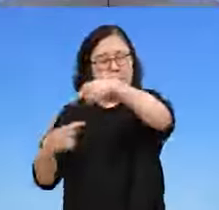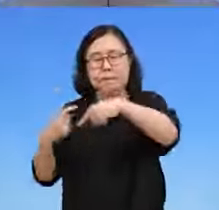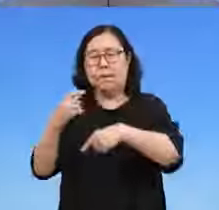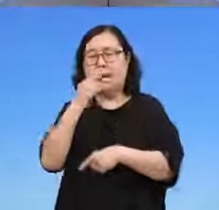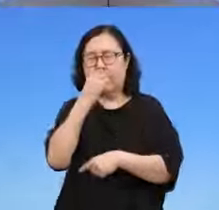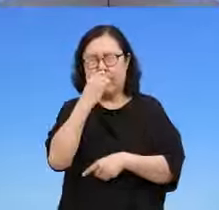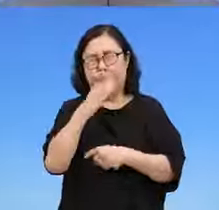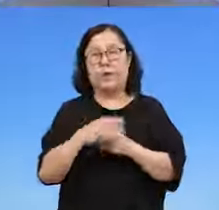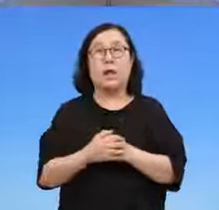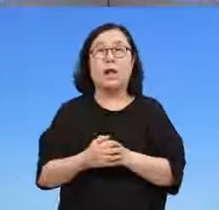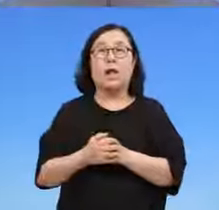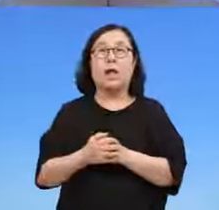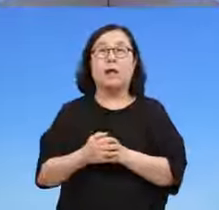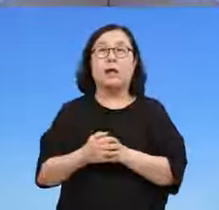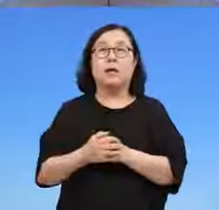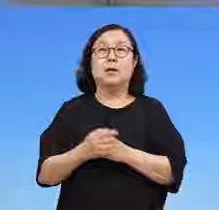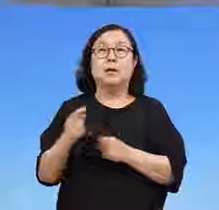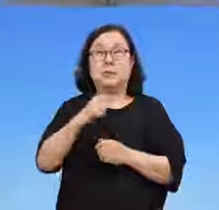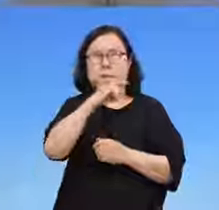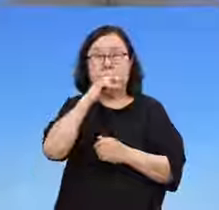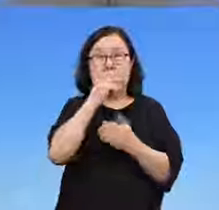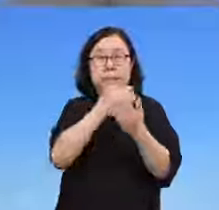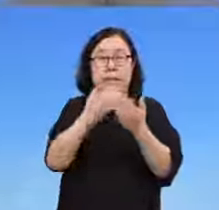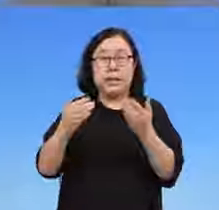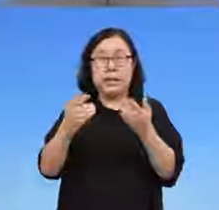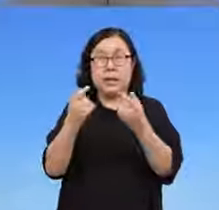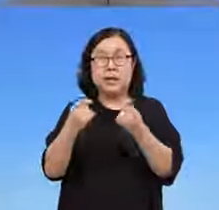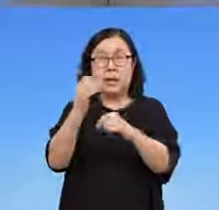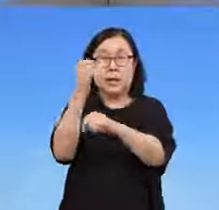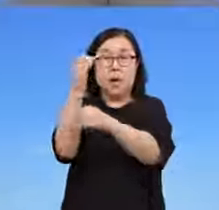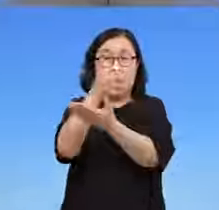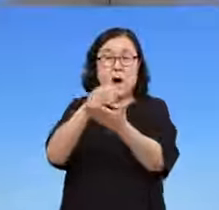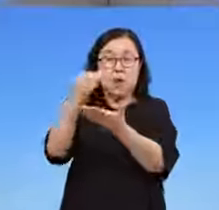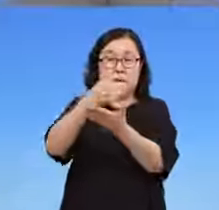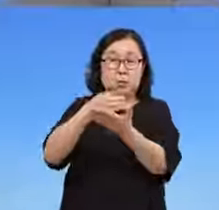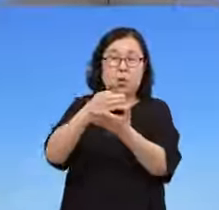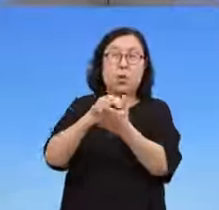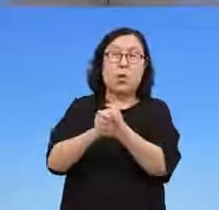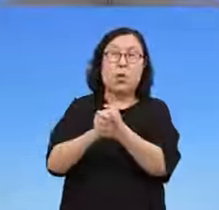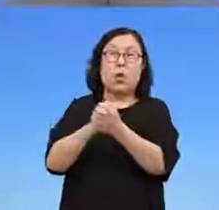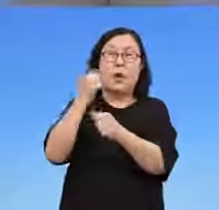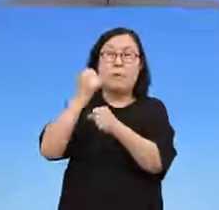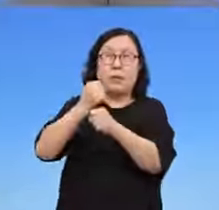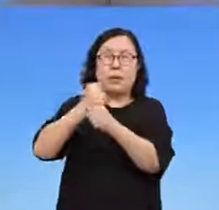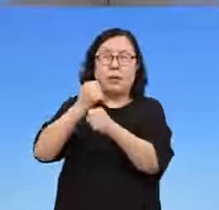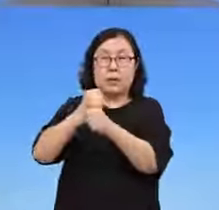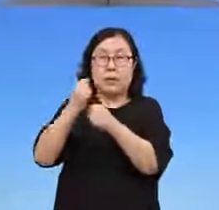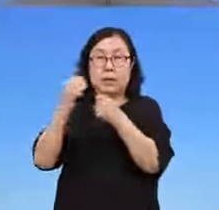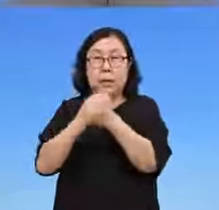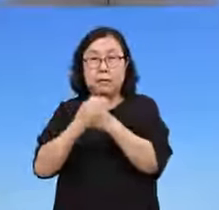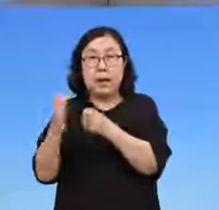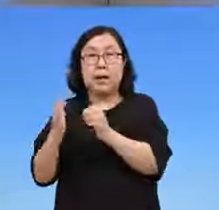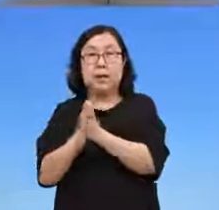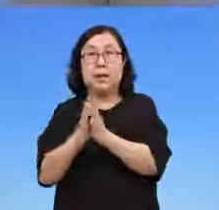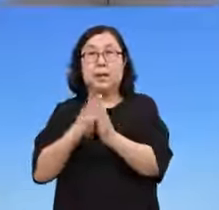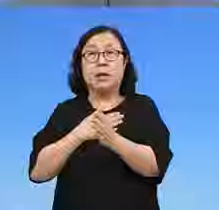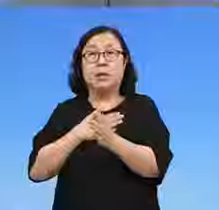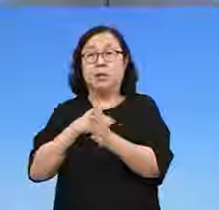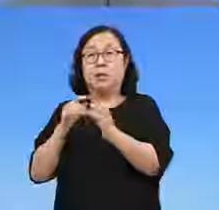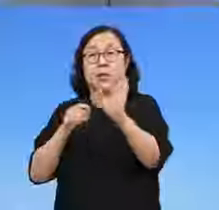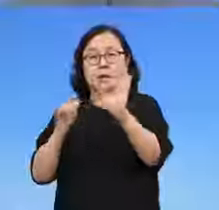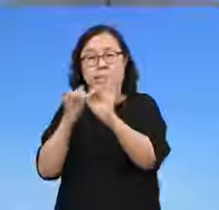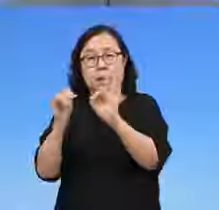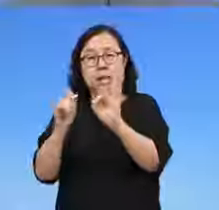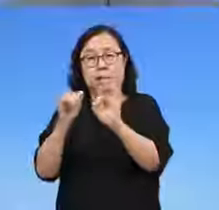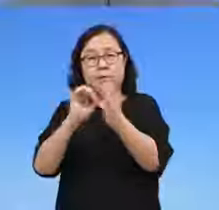경험이 없는 사람입니다. 당장 이 피 같은 헌금을 가지고 이제 그 커피숍을 이제 운영을 하게 된다 할 때